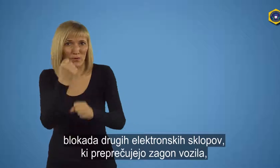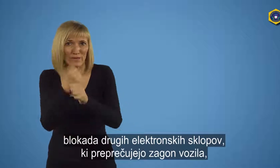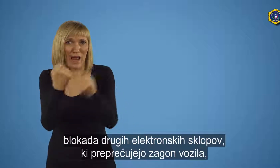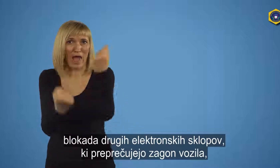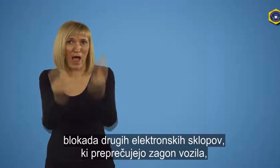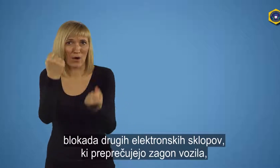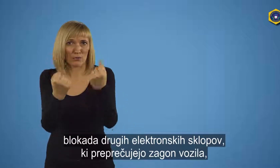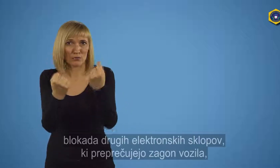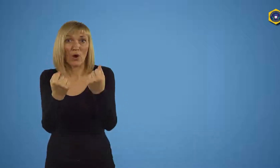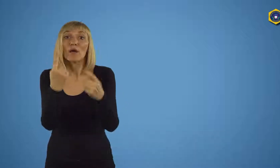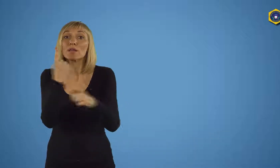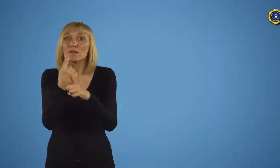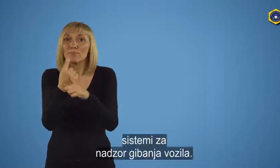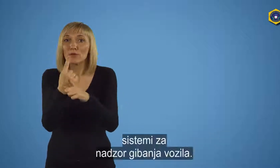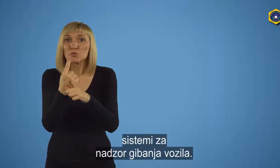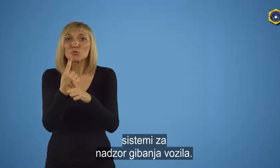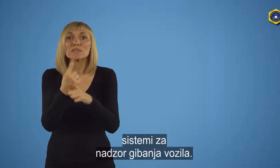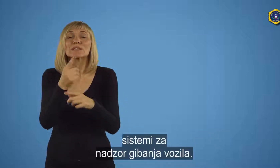vozila.